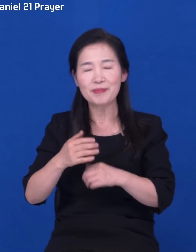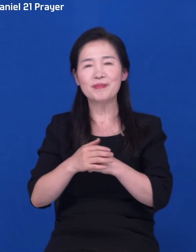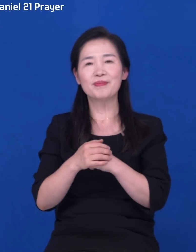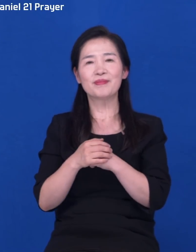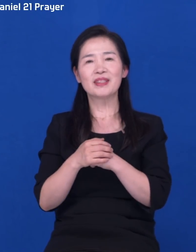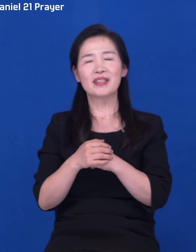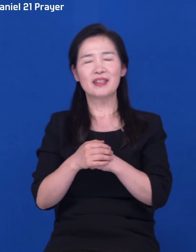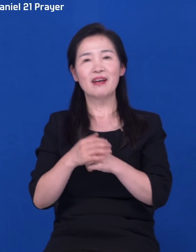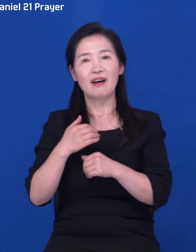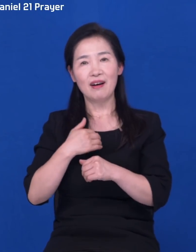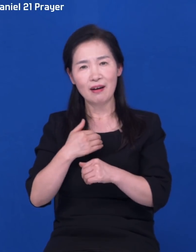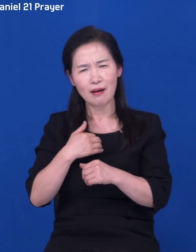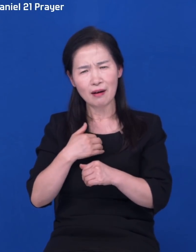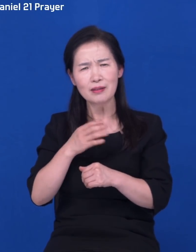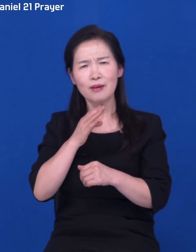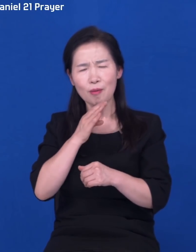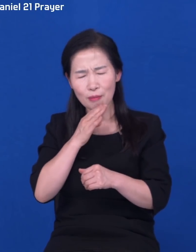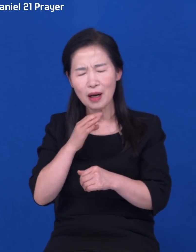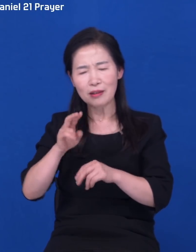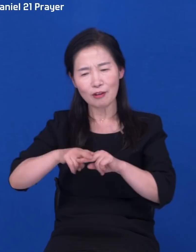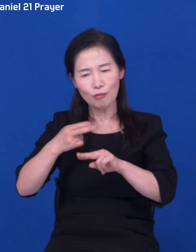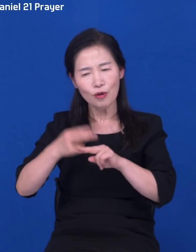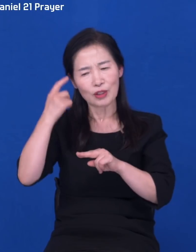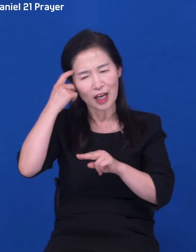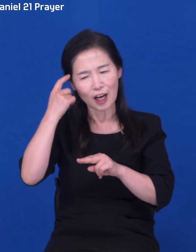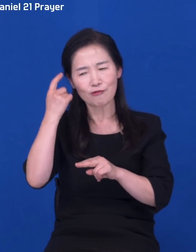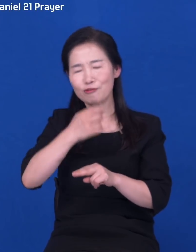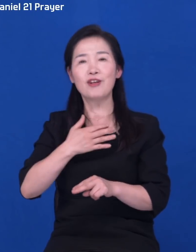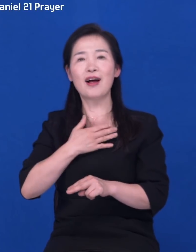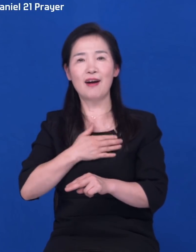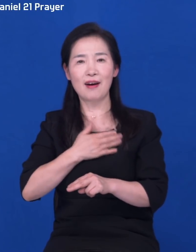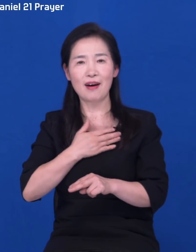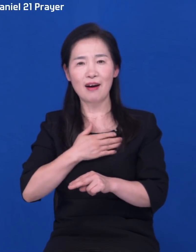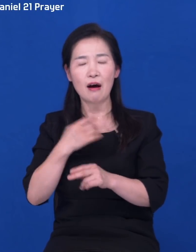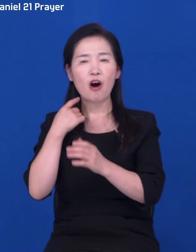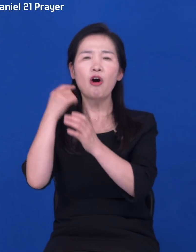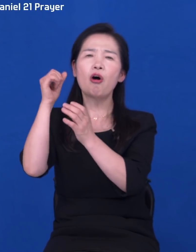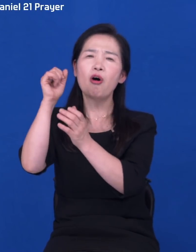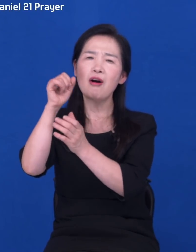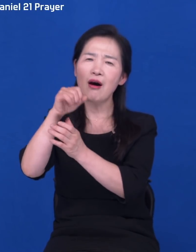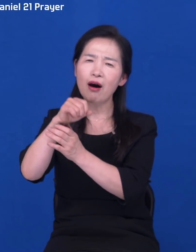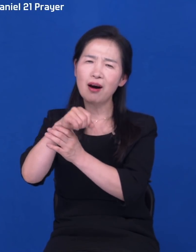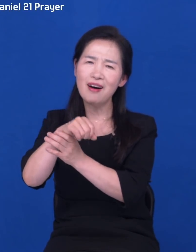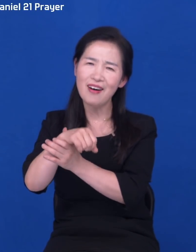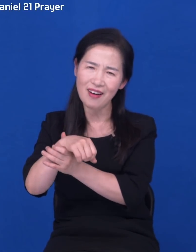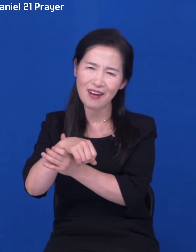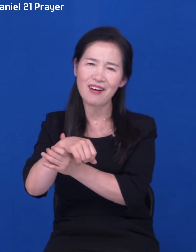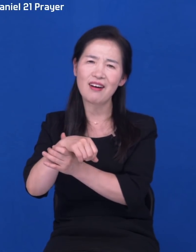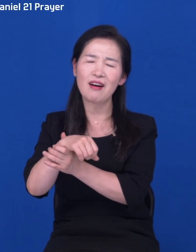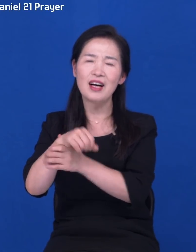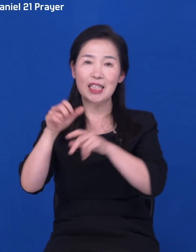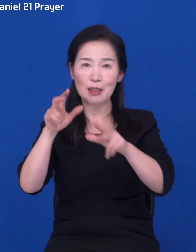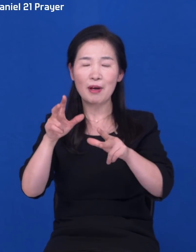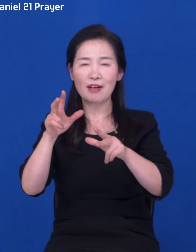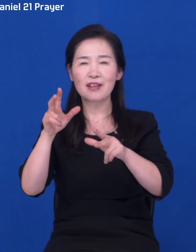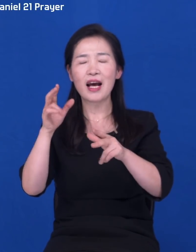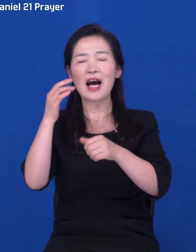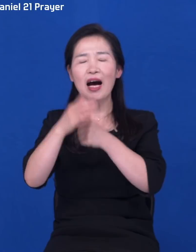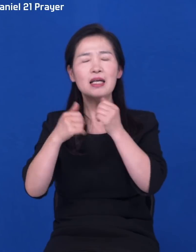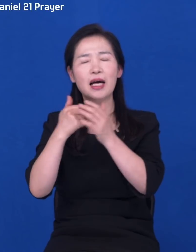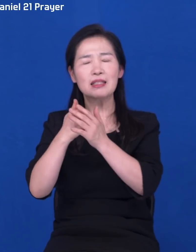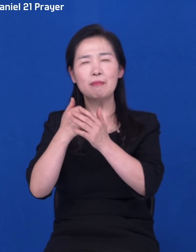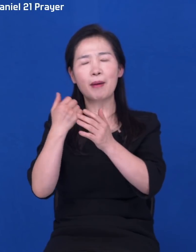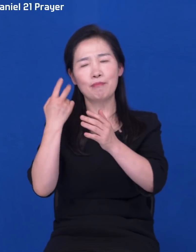선물이라고 생각하네라는 걸 내가 알아 하셔서 허락하셨다는 걸 알겠더라고요. 이번엔 미션이구나 이렇게 해서 그